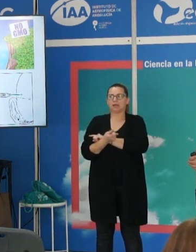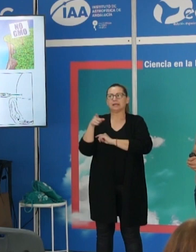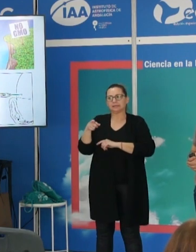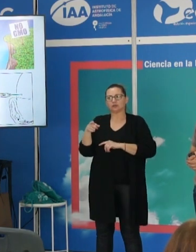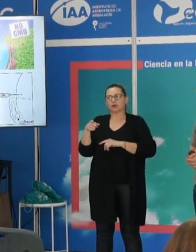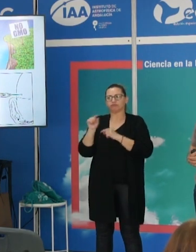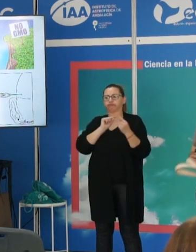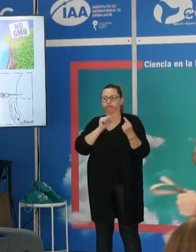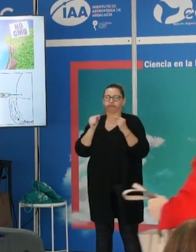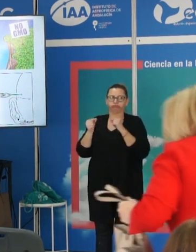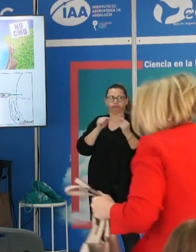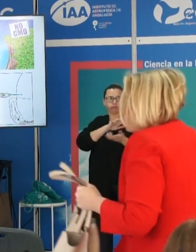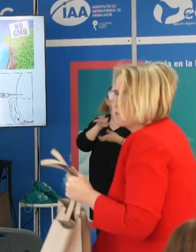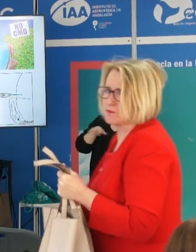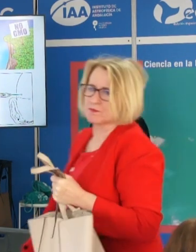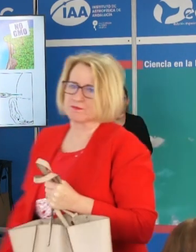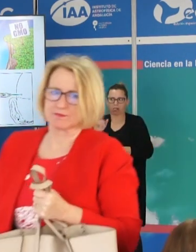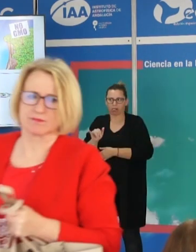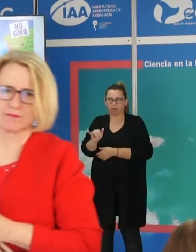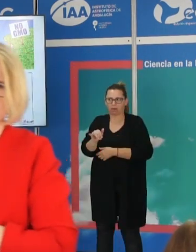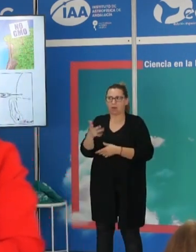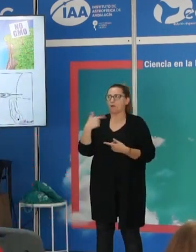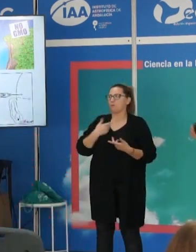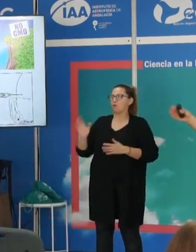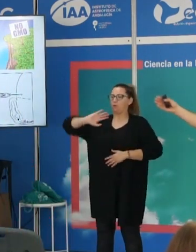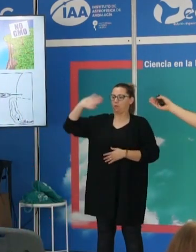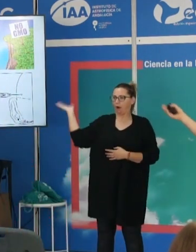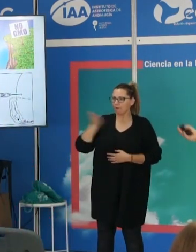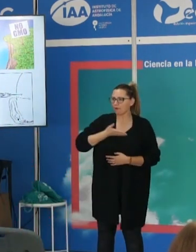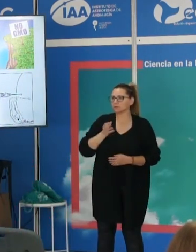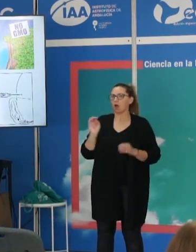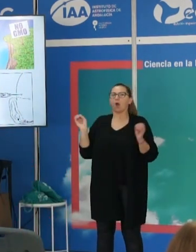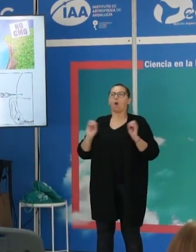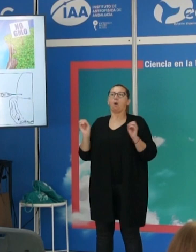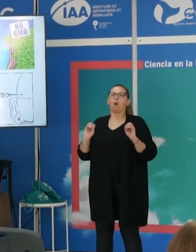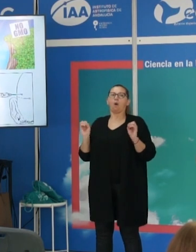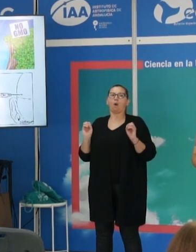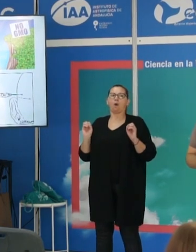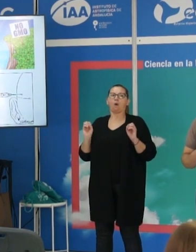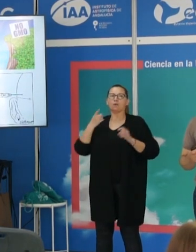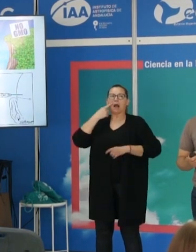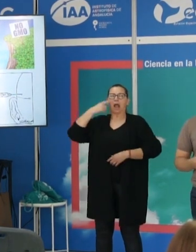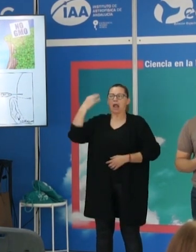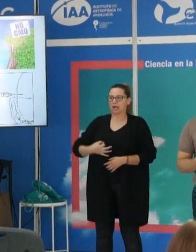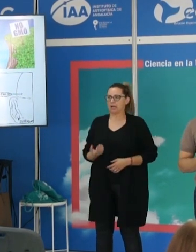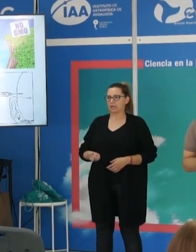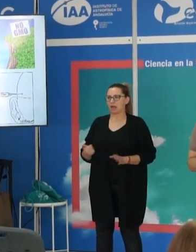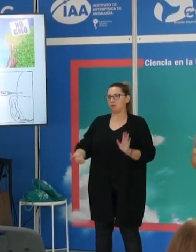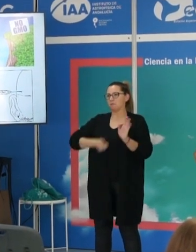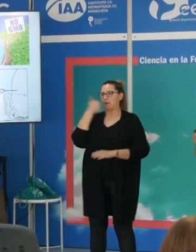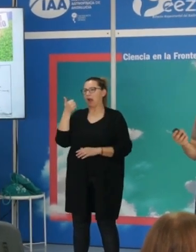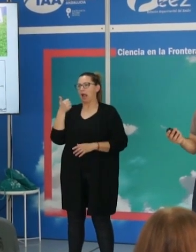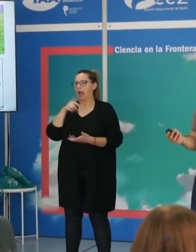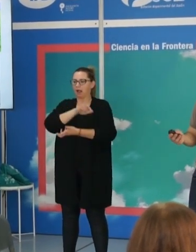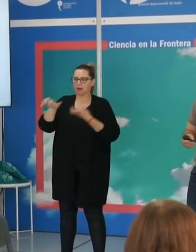científicas acerca de si de los efectos que tienen. O una realidad cada vez más discutida como